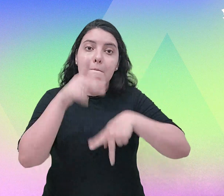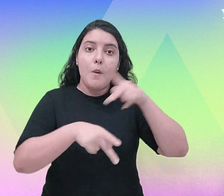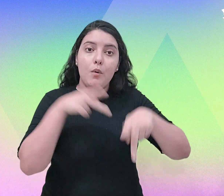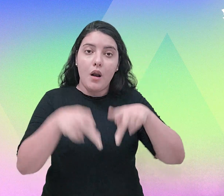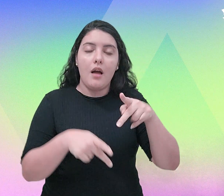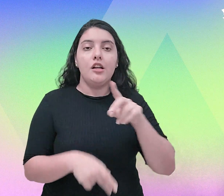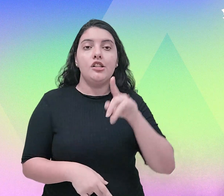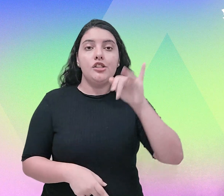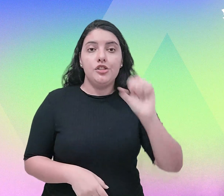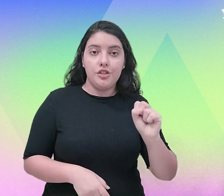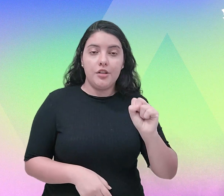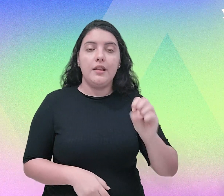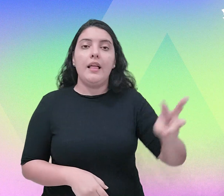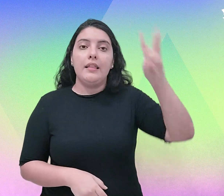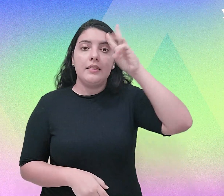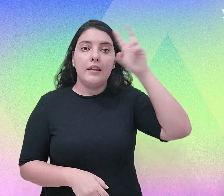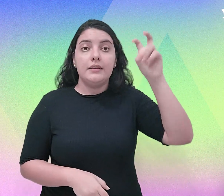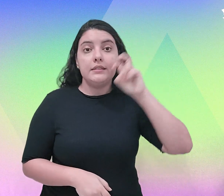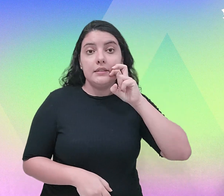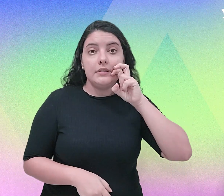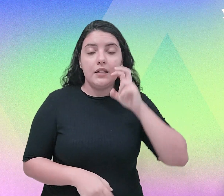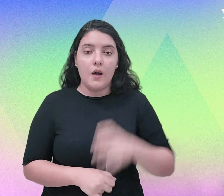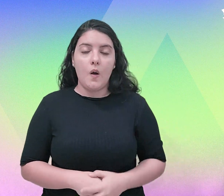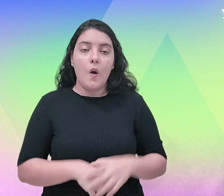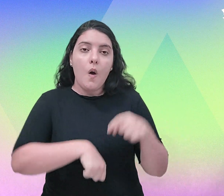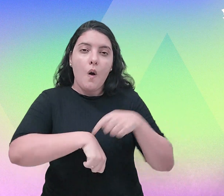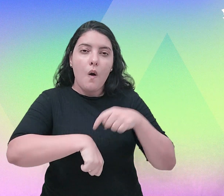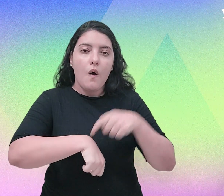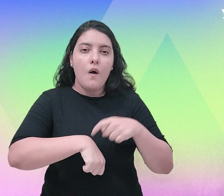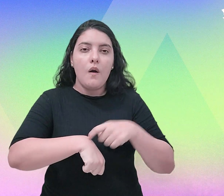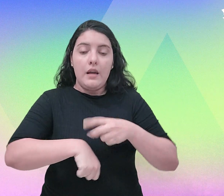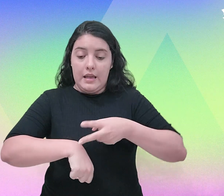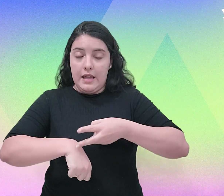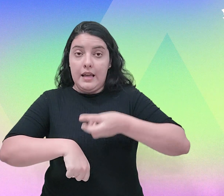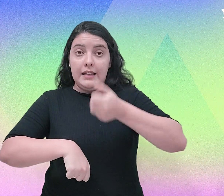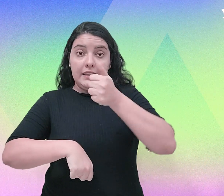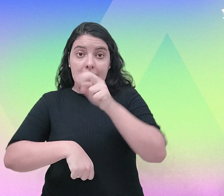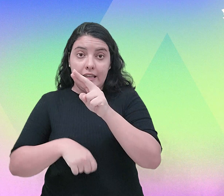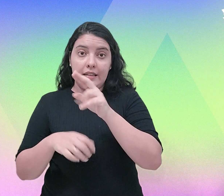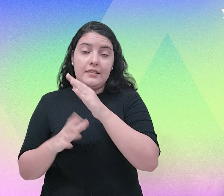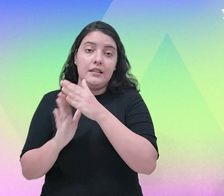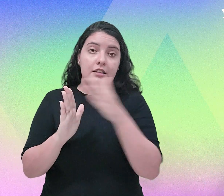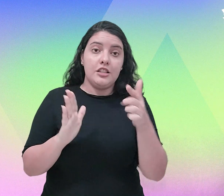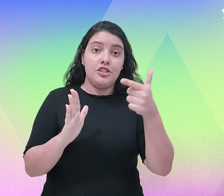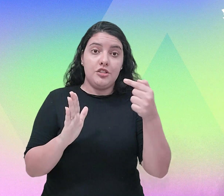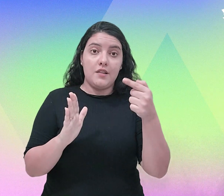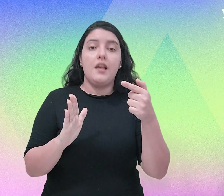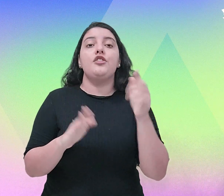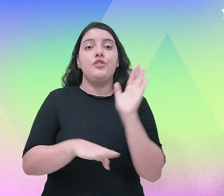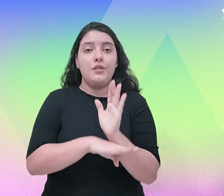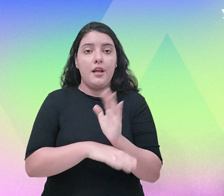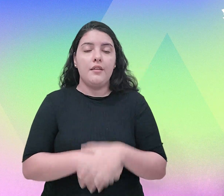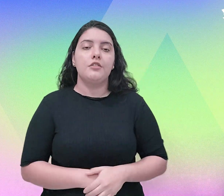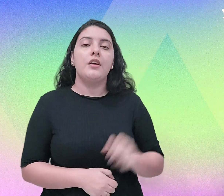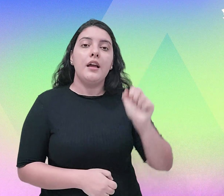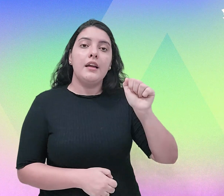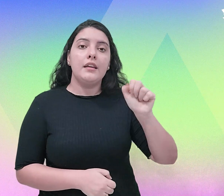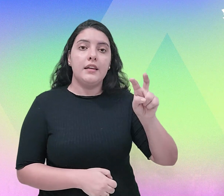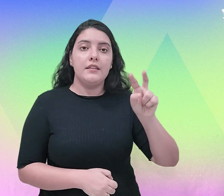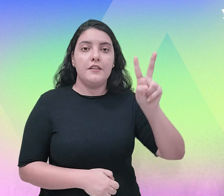dias terça e quinta horário 15 horas às 17horas 15 vagas em